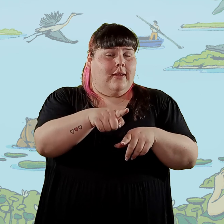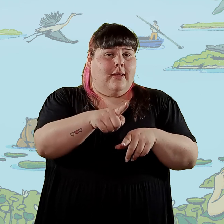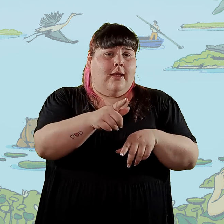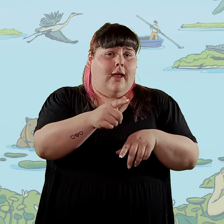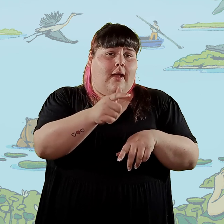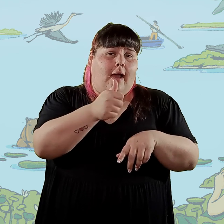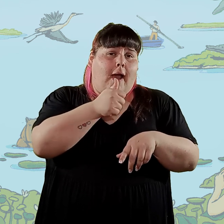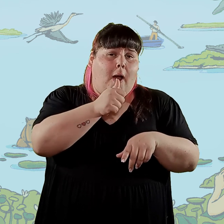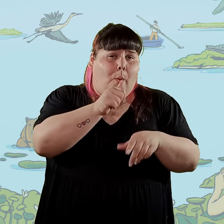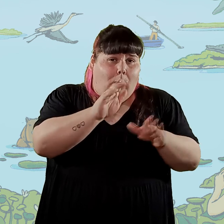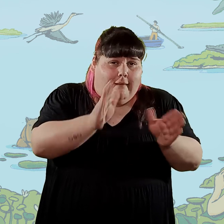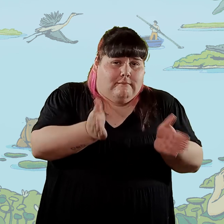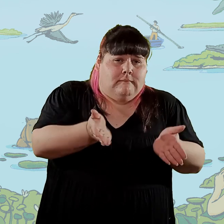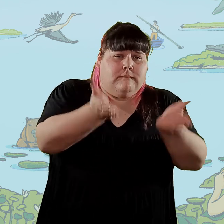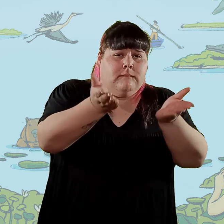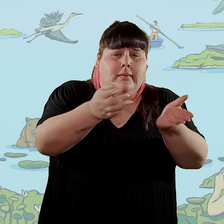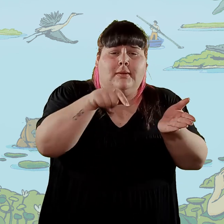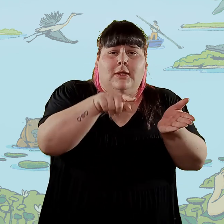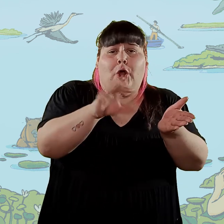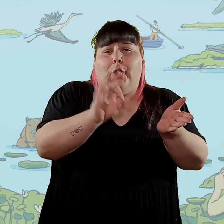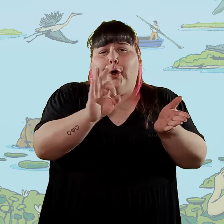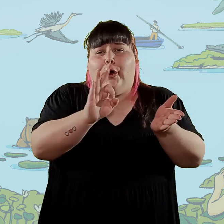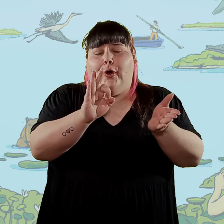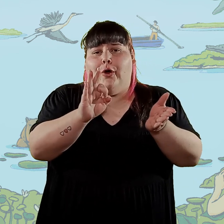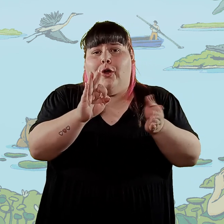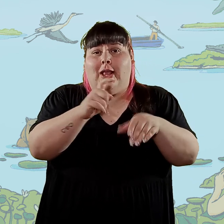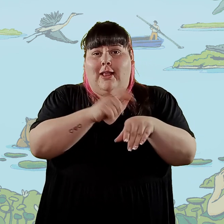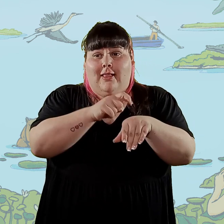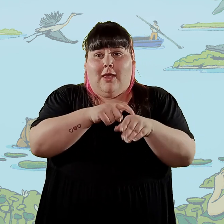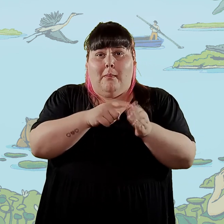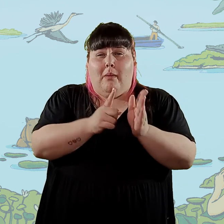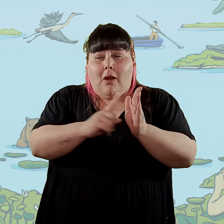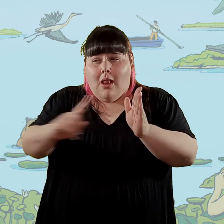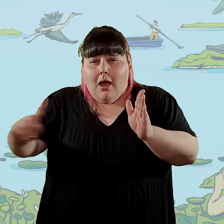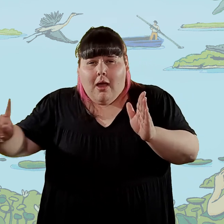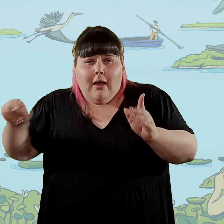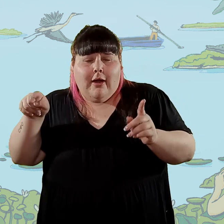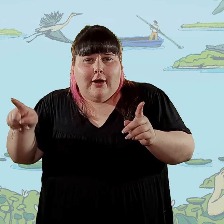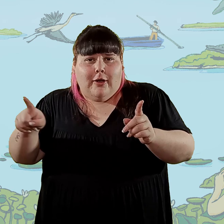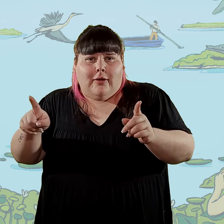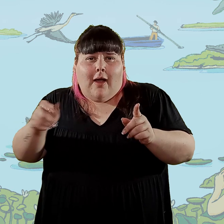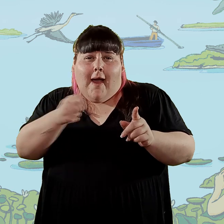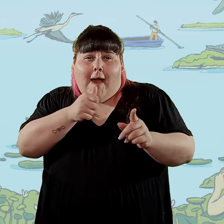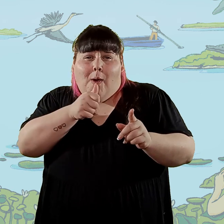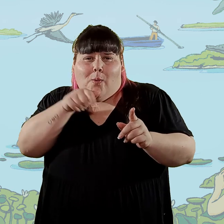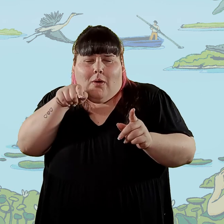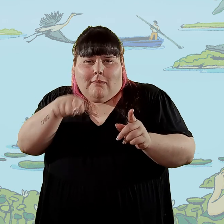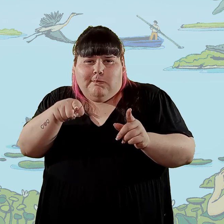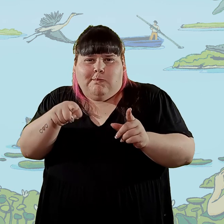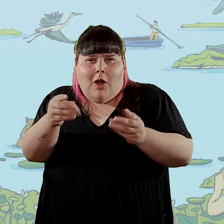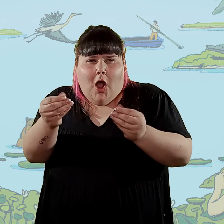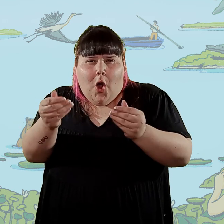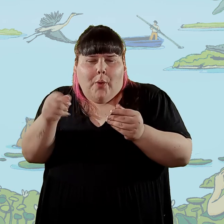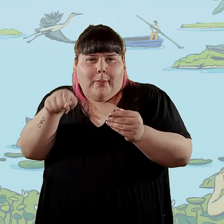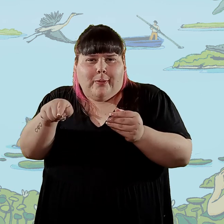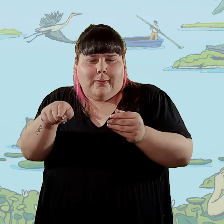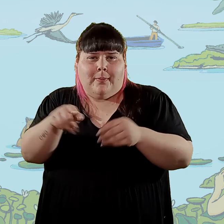condiciones de inundación o con suelo saturado con agua durante periodos considerables de tiempo.